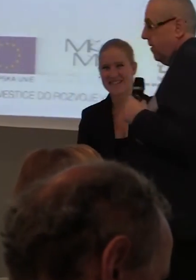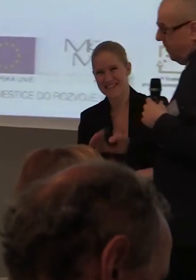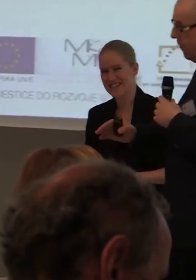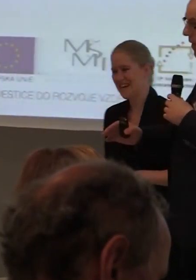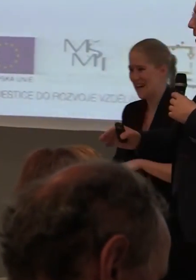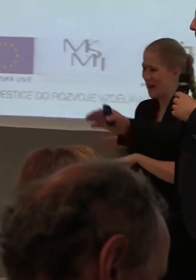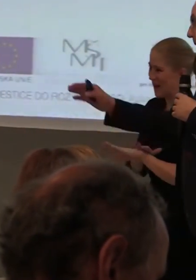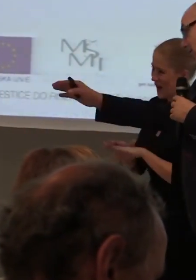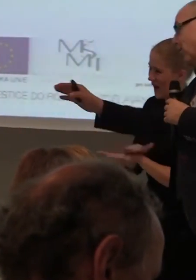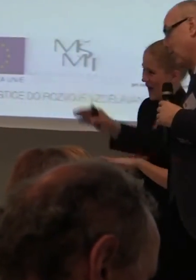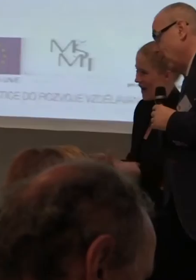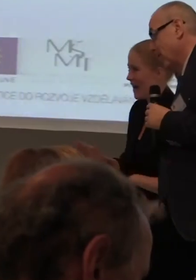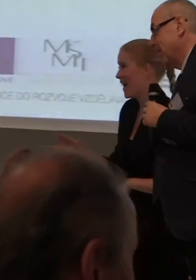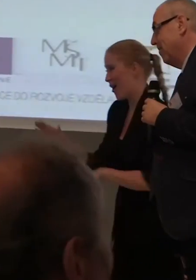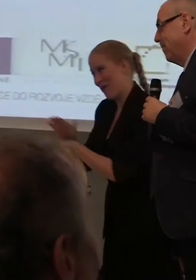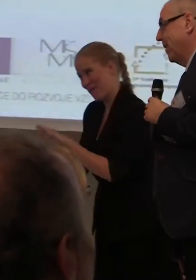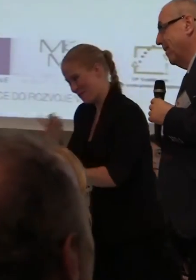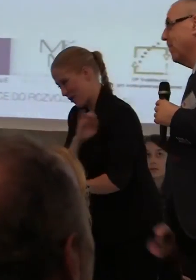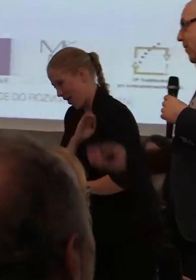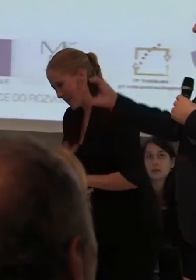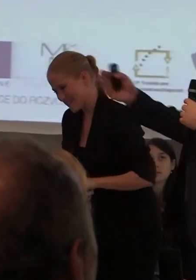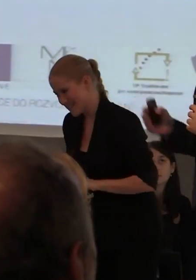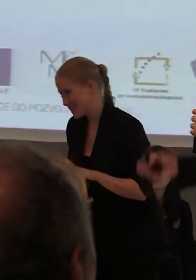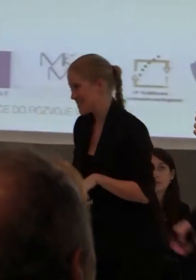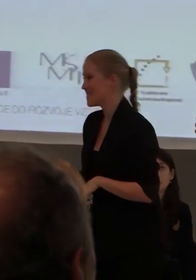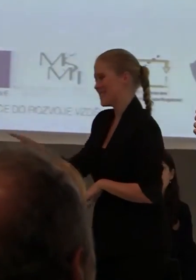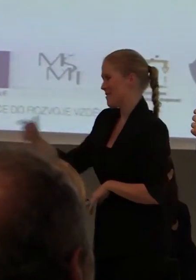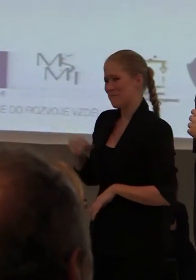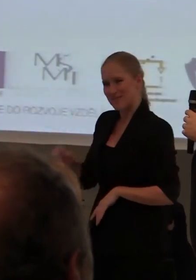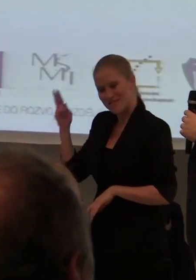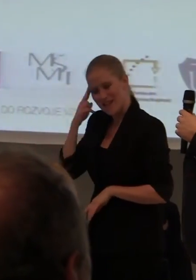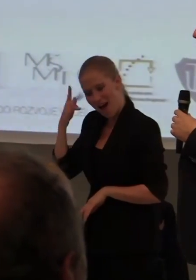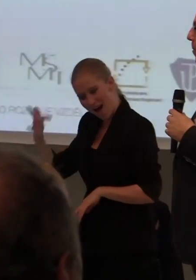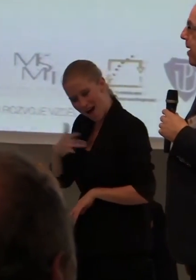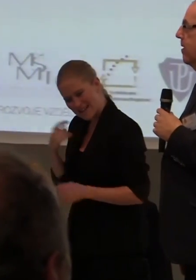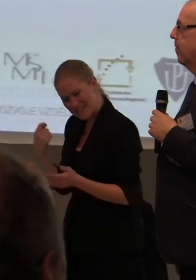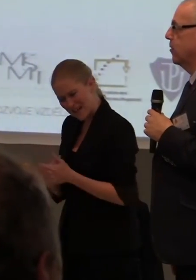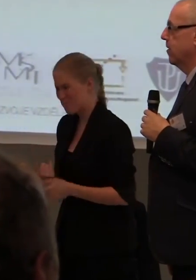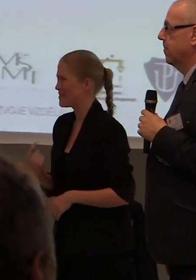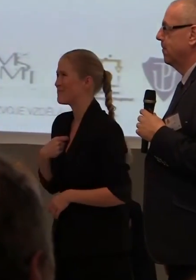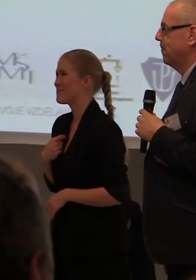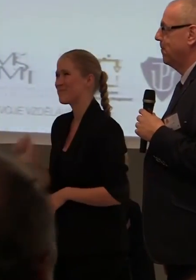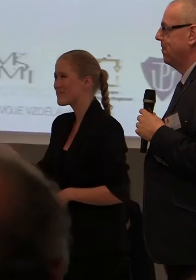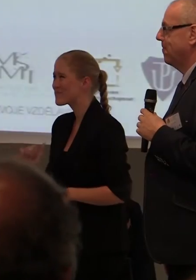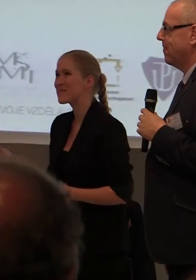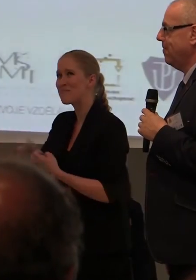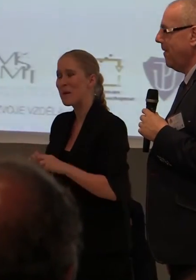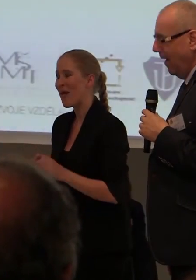Já jsem varoval a pane kolego, omlouvám se. Já, pan kolega už mě zná, že dělám problémy.